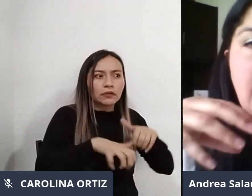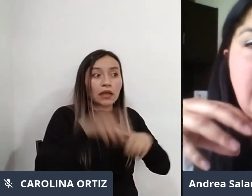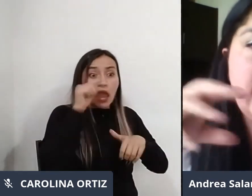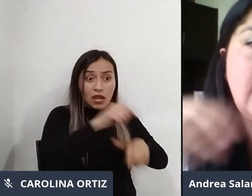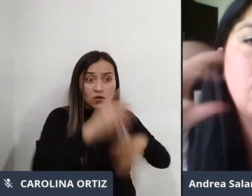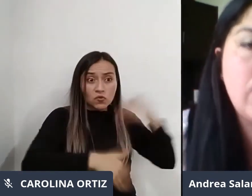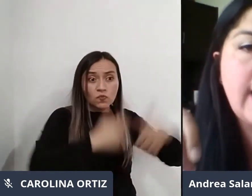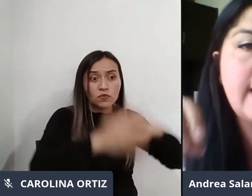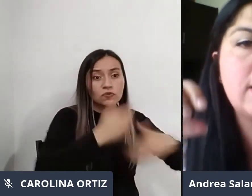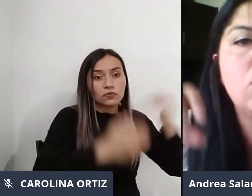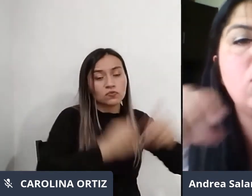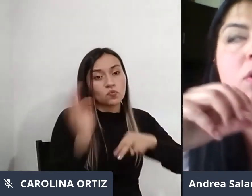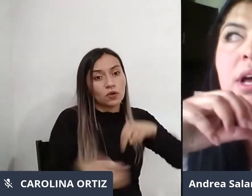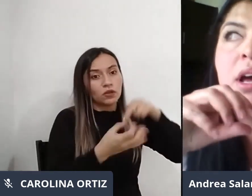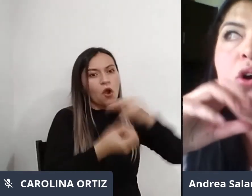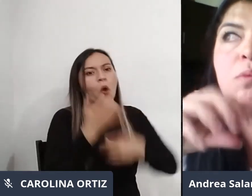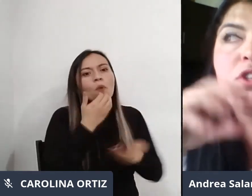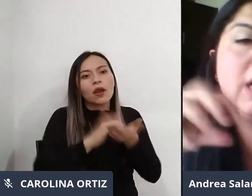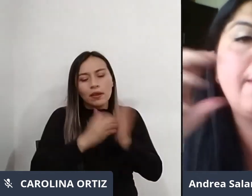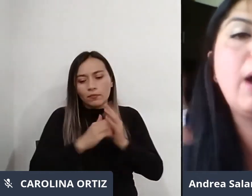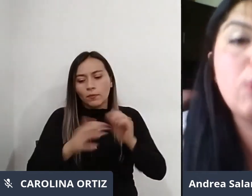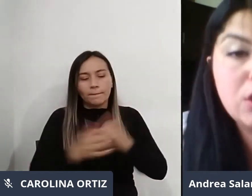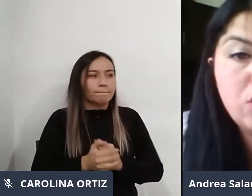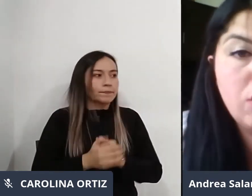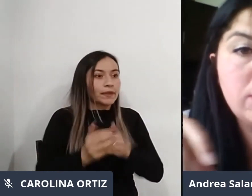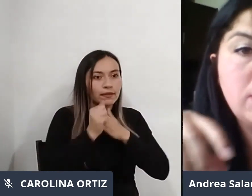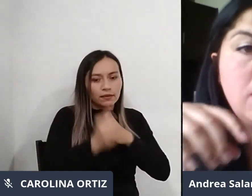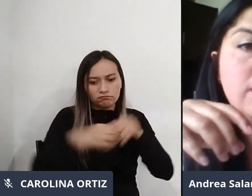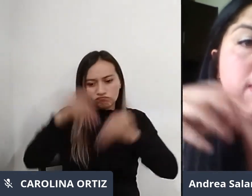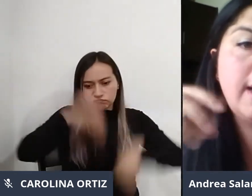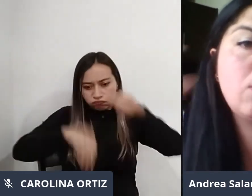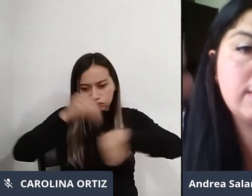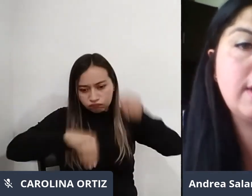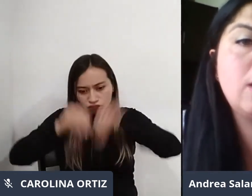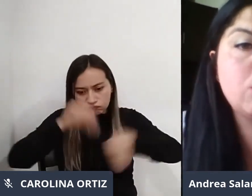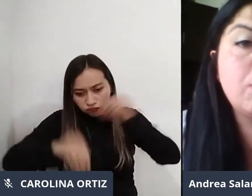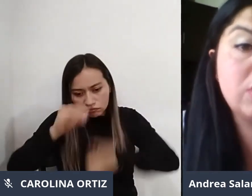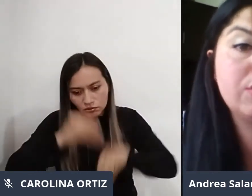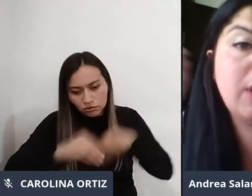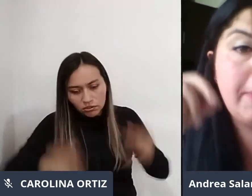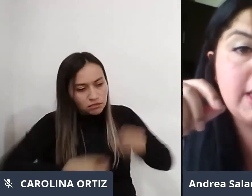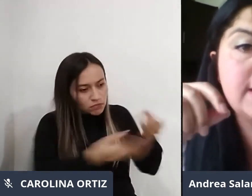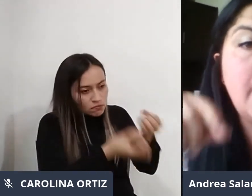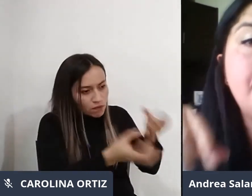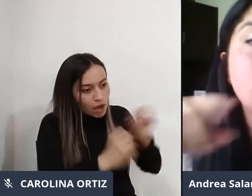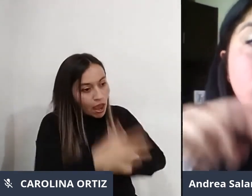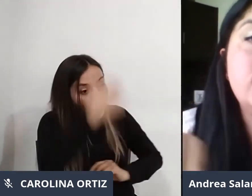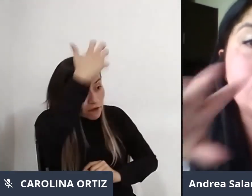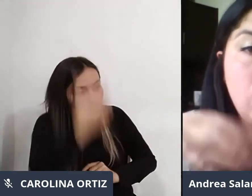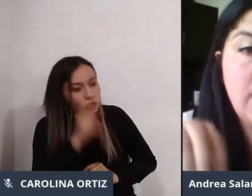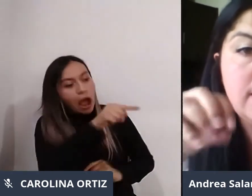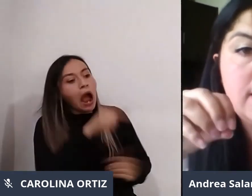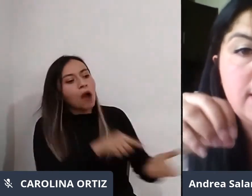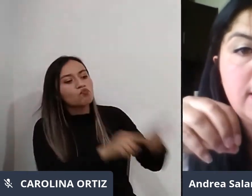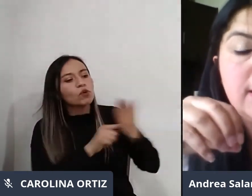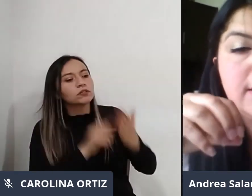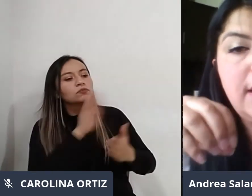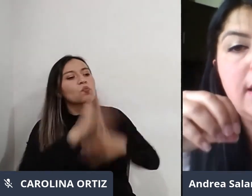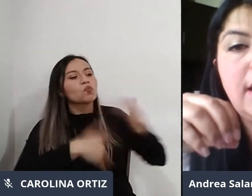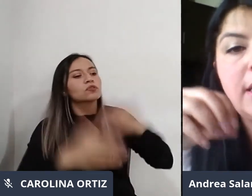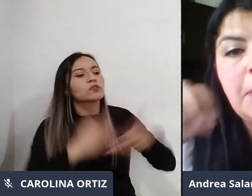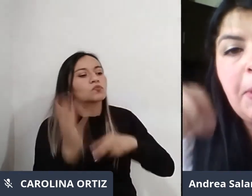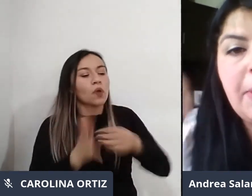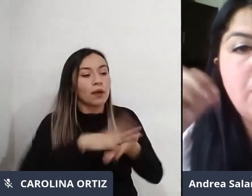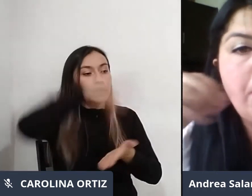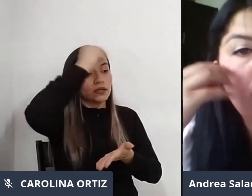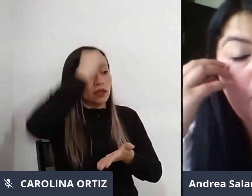si el elaborar o como si la evaluación diera cuenta de los procesos de aprendizaje por sí sola, ¿sí?